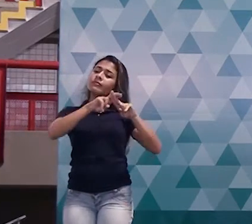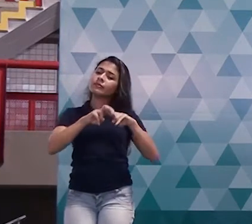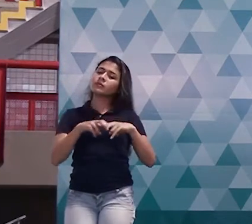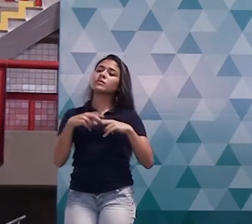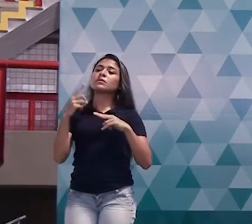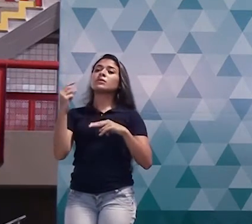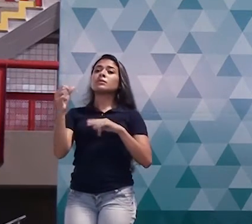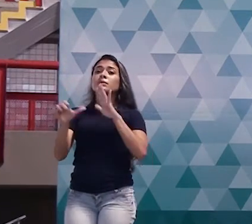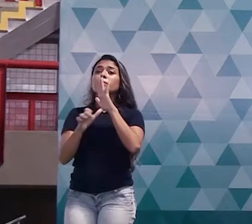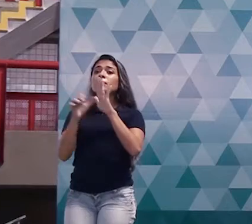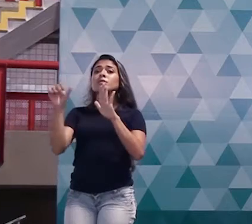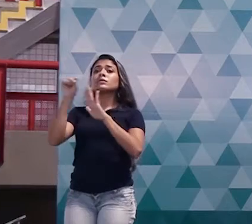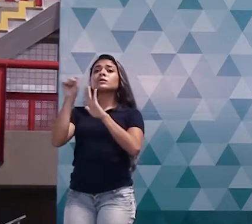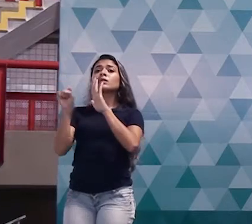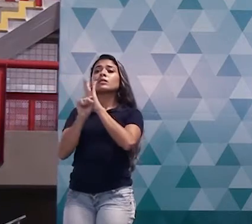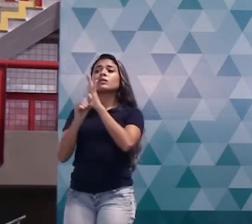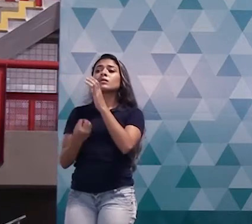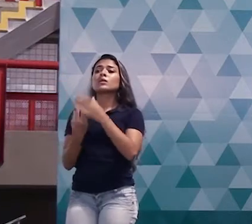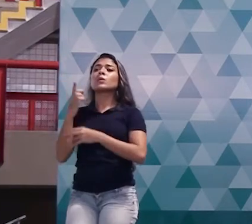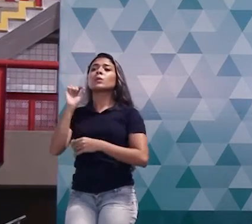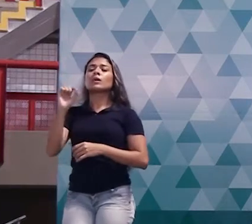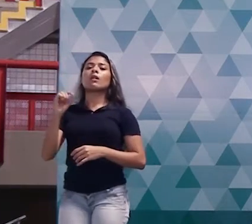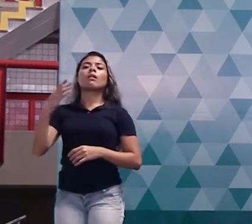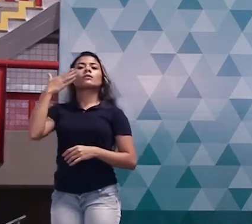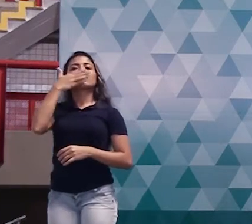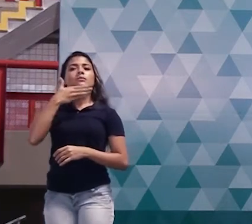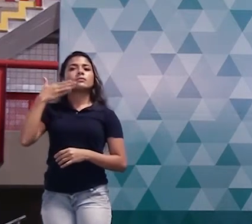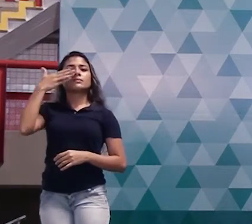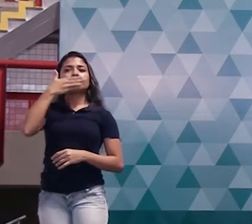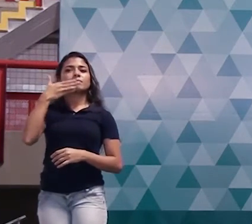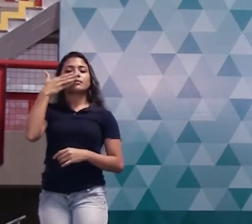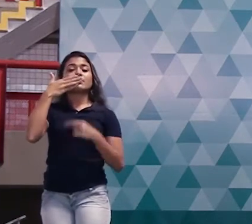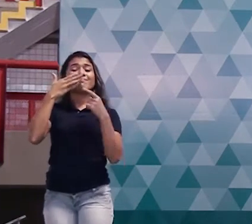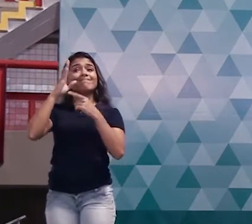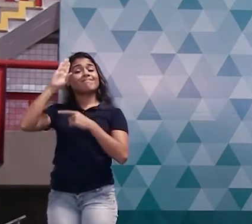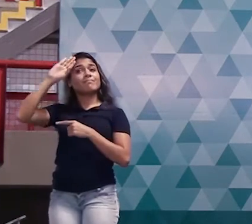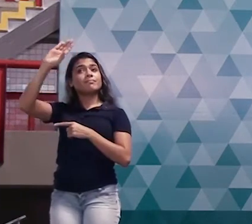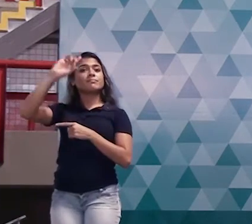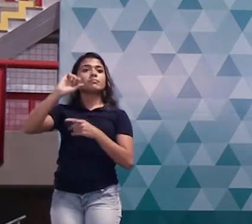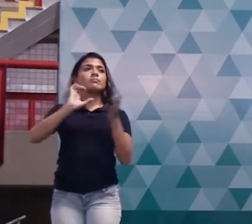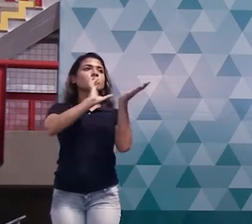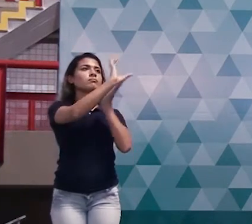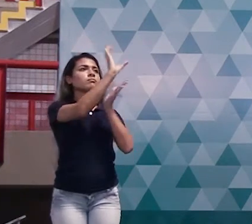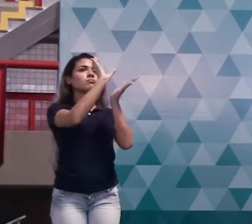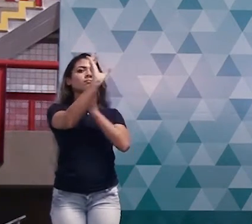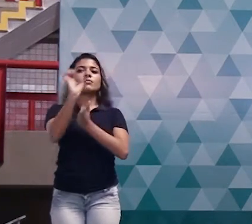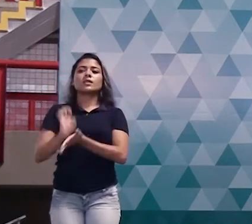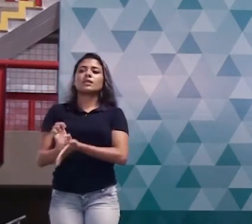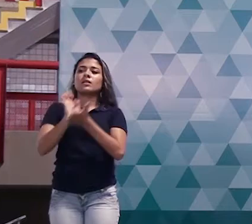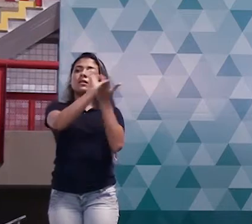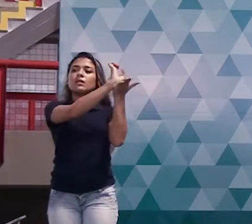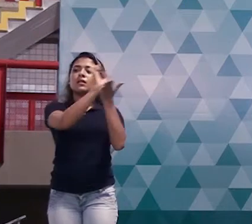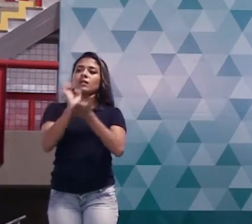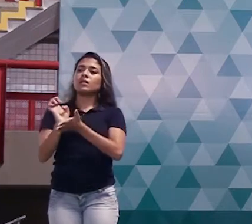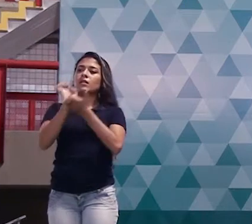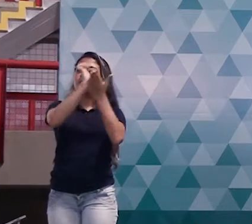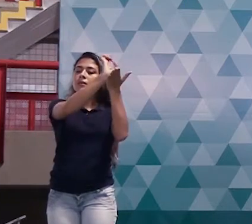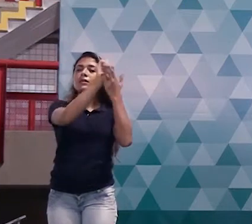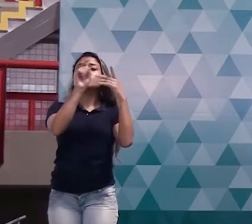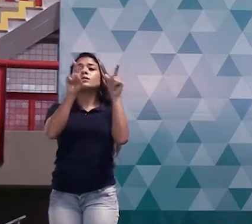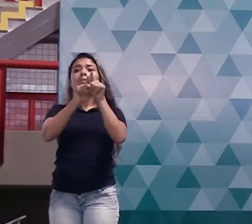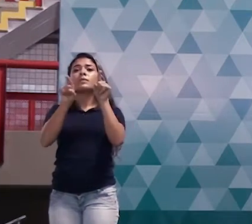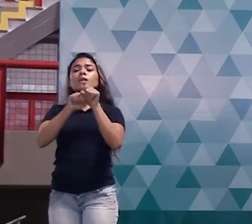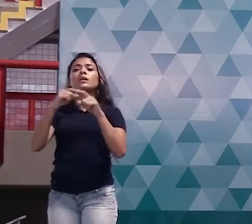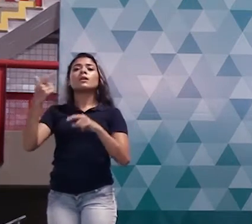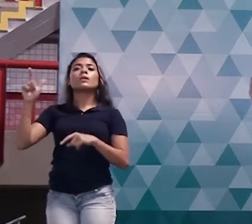desenvolver açúcar, o nosso principal produto de exportação, onde a Holanda, através da Companhia das